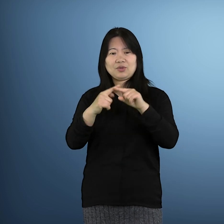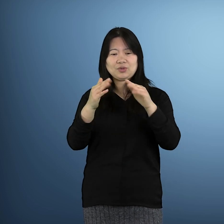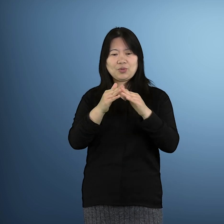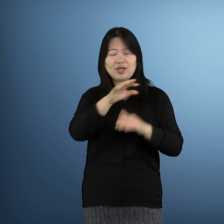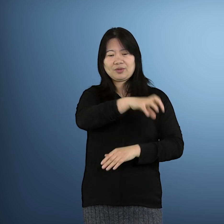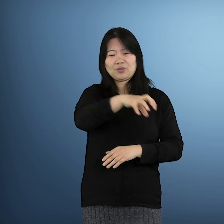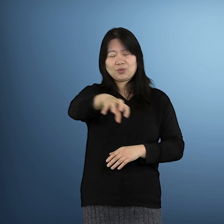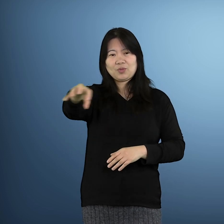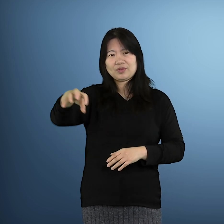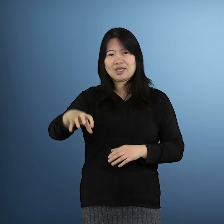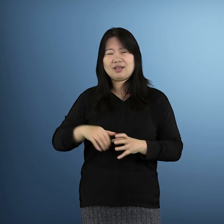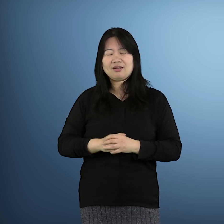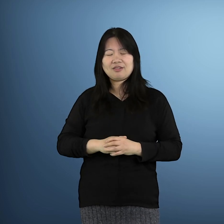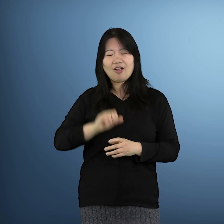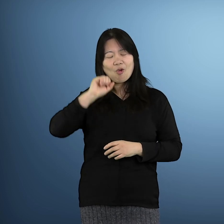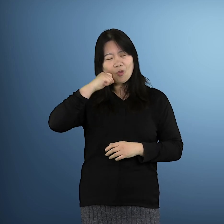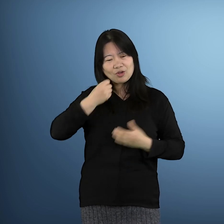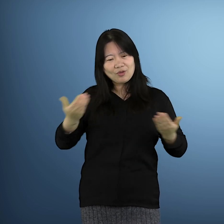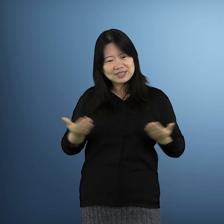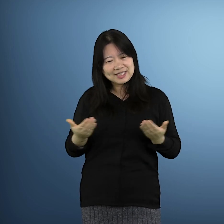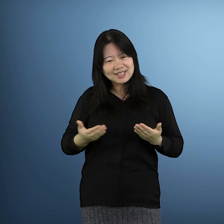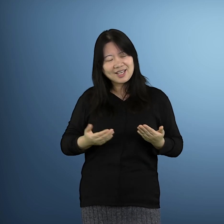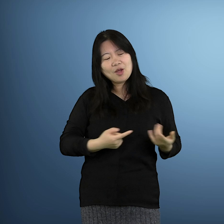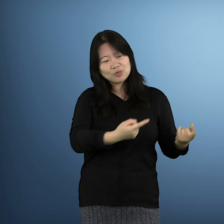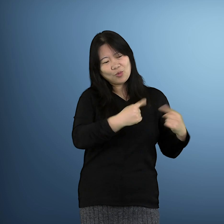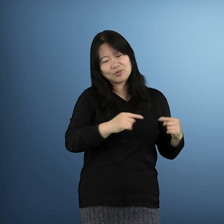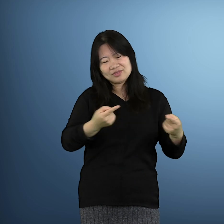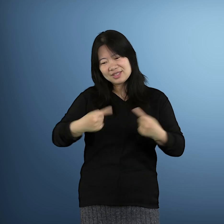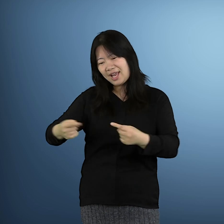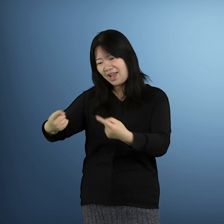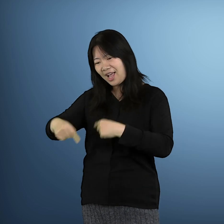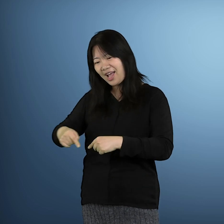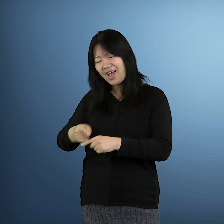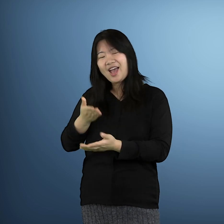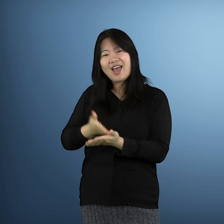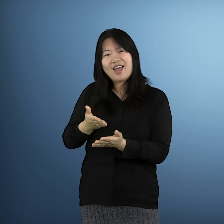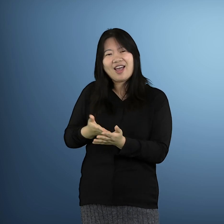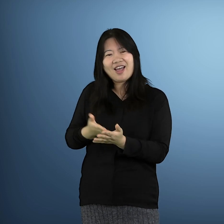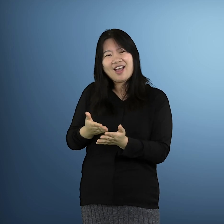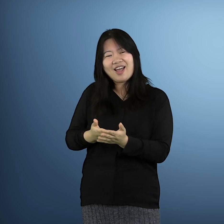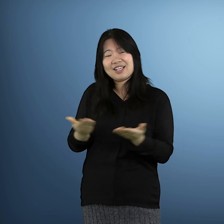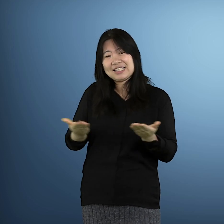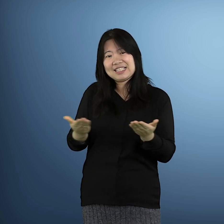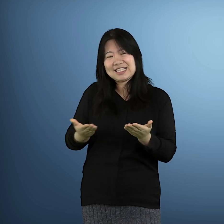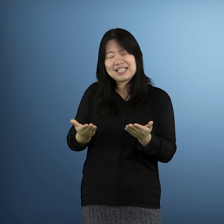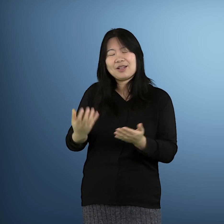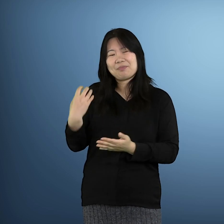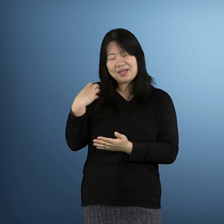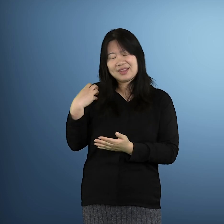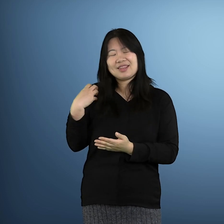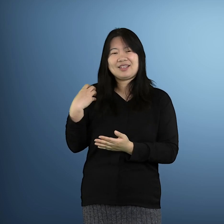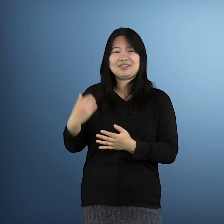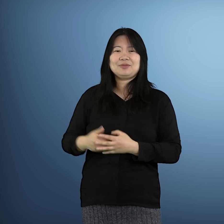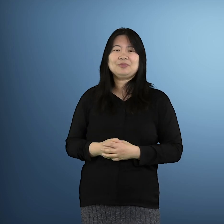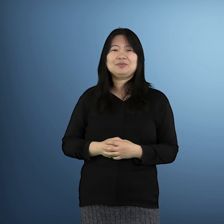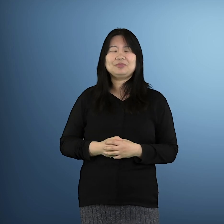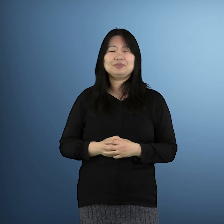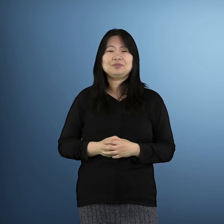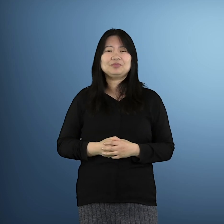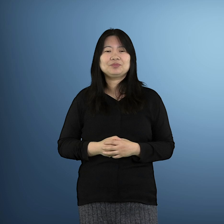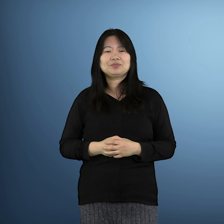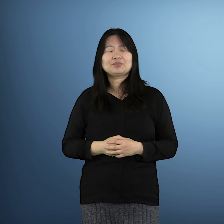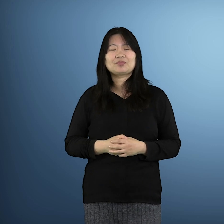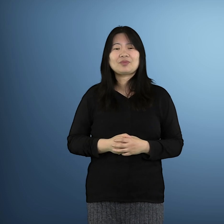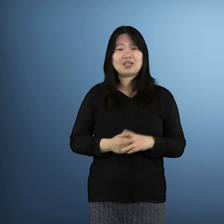지역교회들에게 이 어려운 일에 좀 동참을 호소하는 그 역할을 하시는 분입니다.